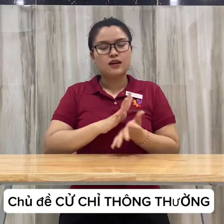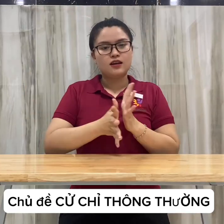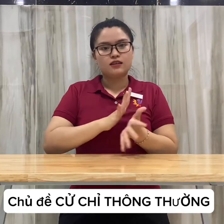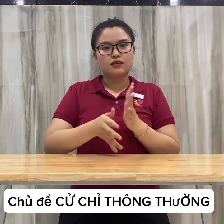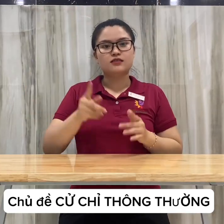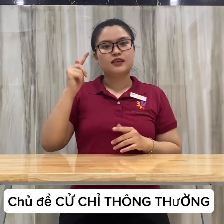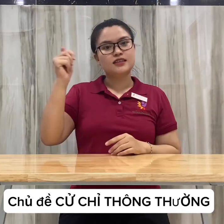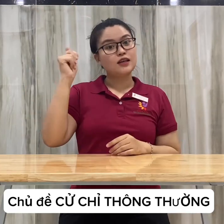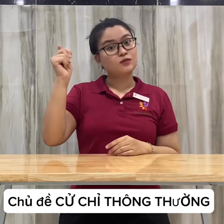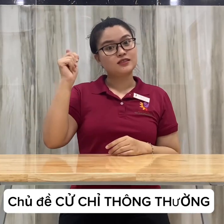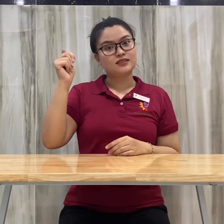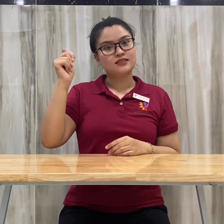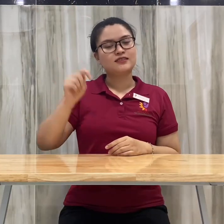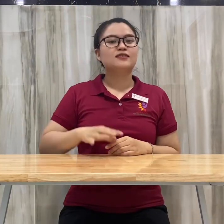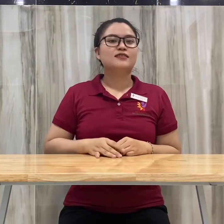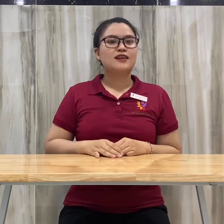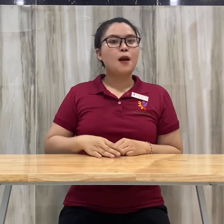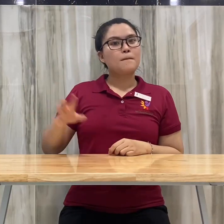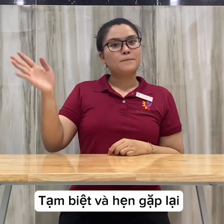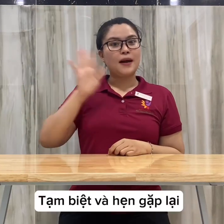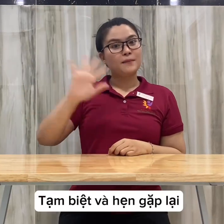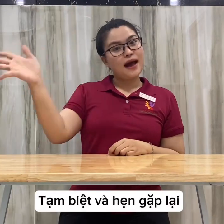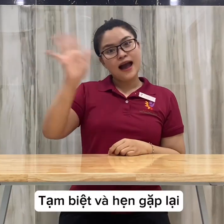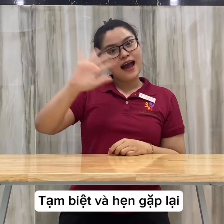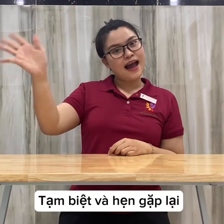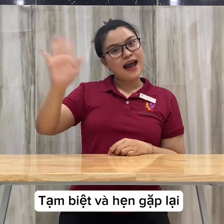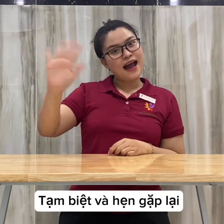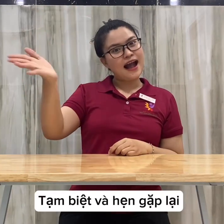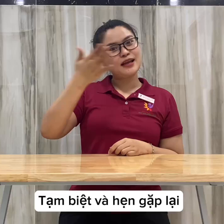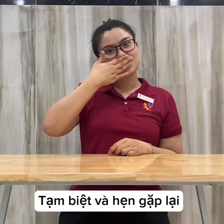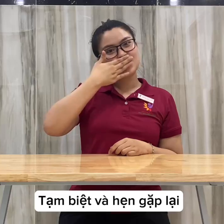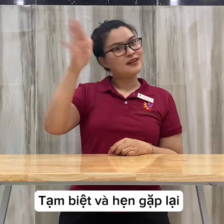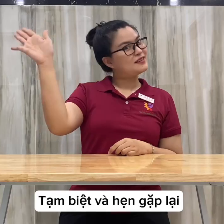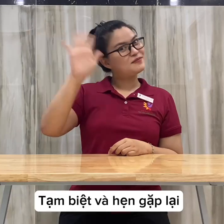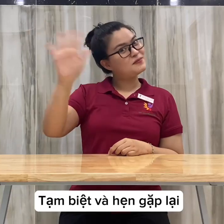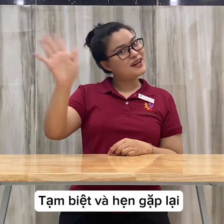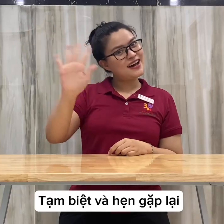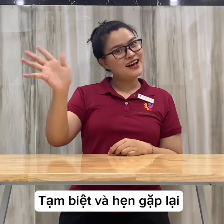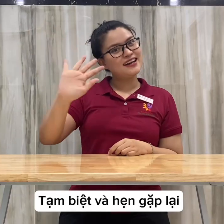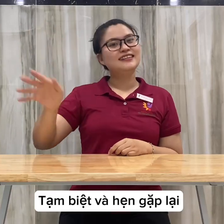đề cử chỉ thông thường. Bye bye và hẹn gặp lại.